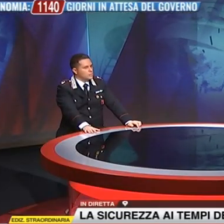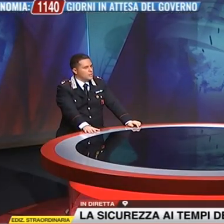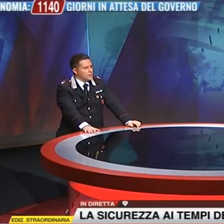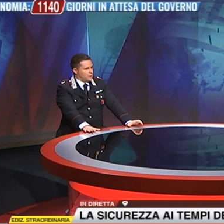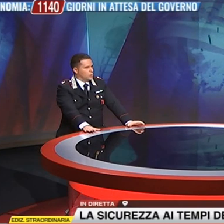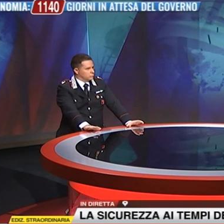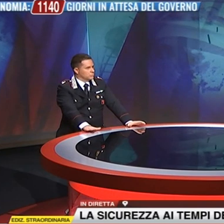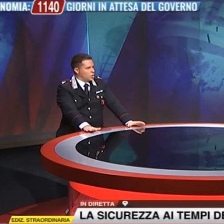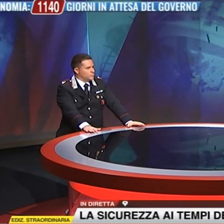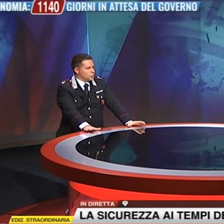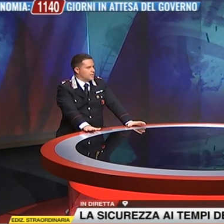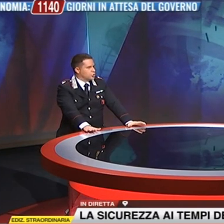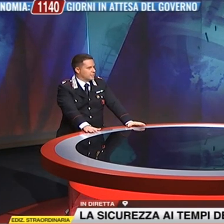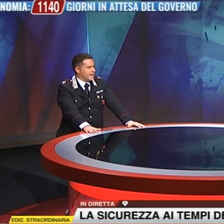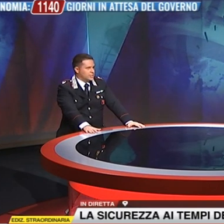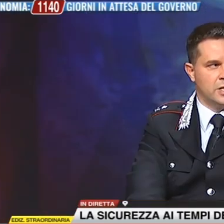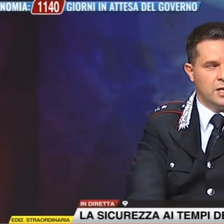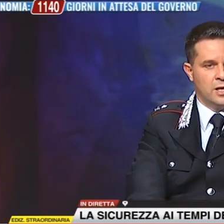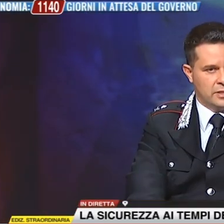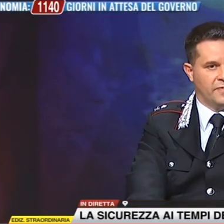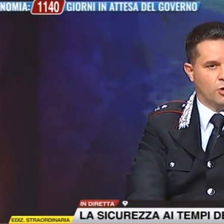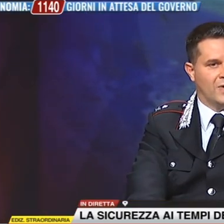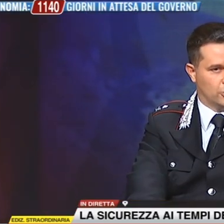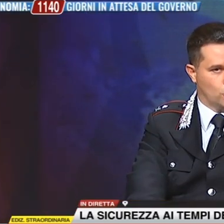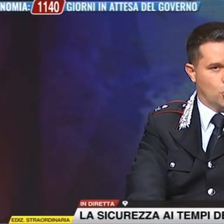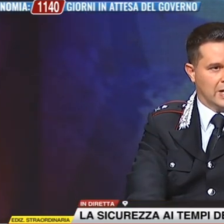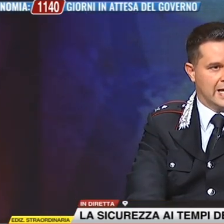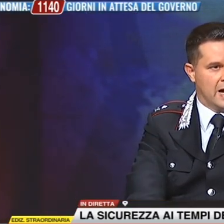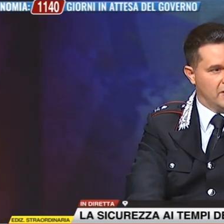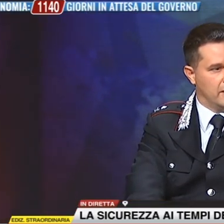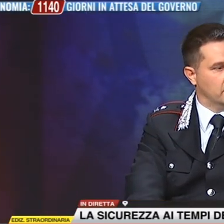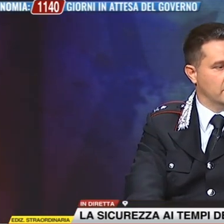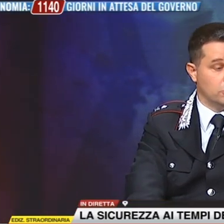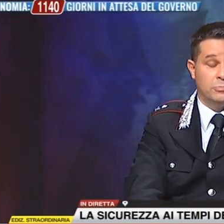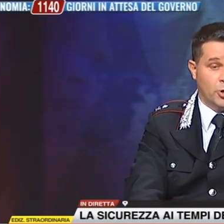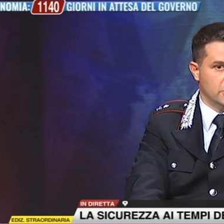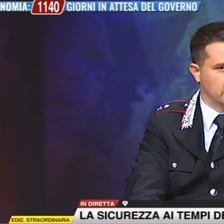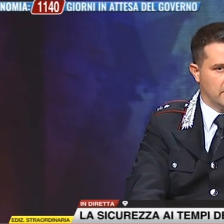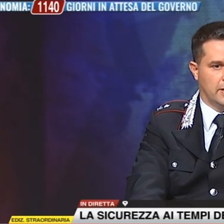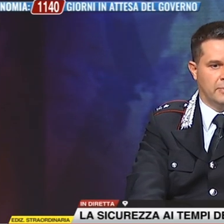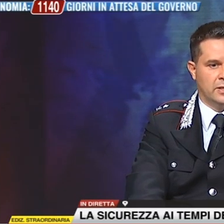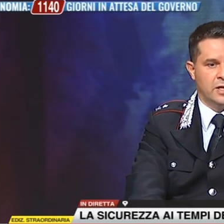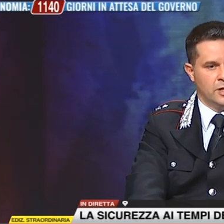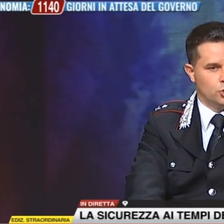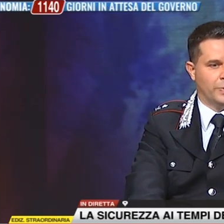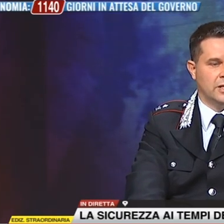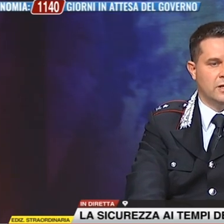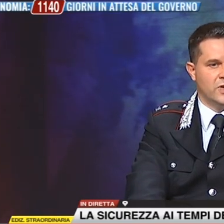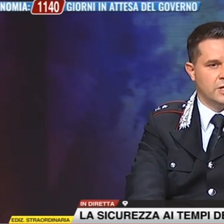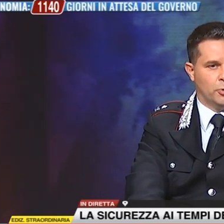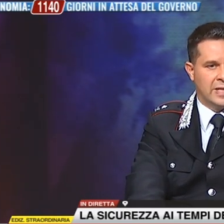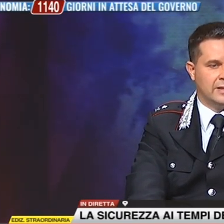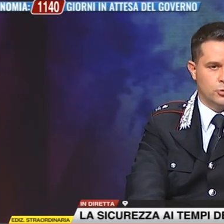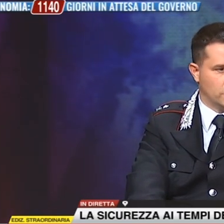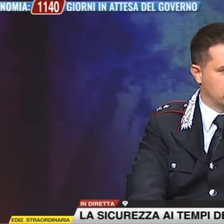semplicemente? Ecco, no, bisogna accertarsi di averlo fatto con la chiave e poi, se chiaramente strumenti di